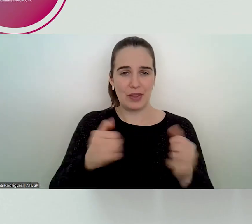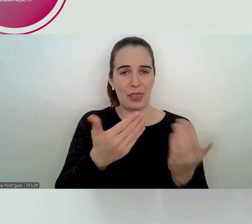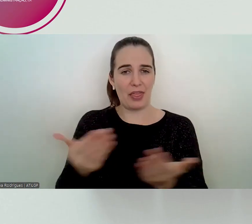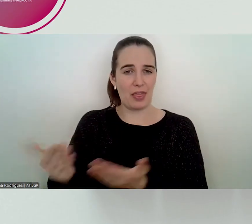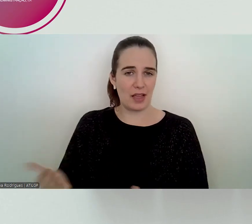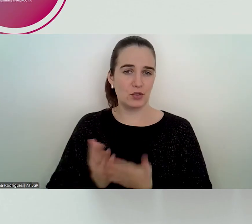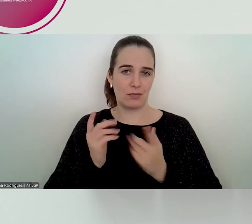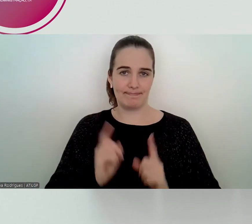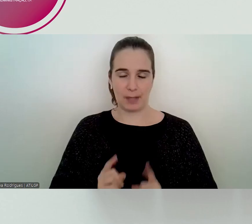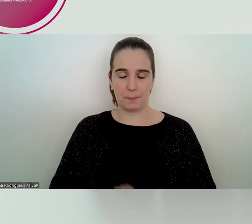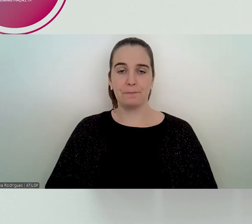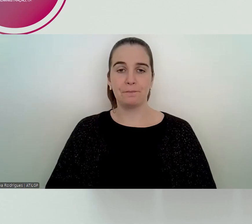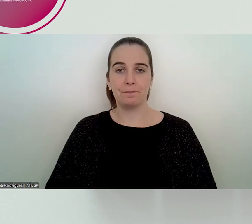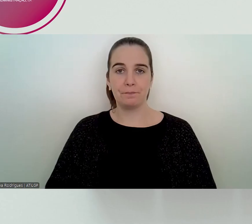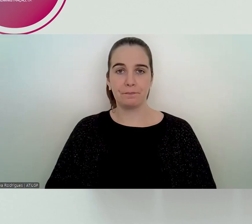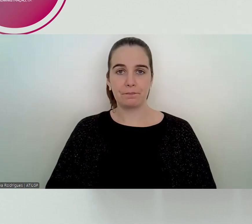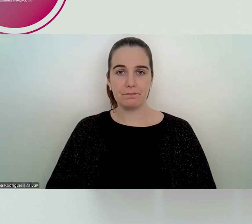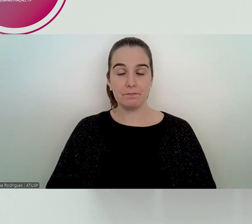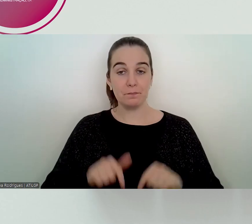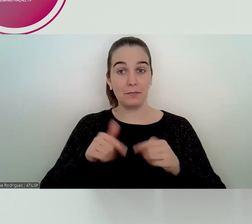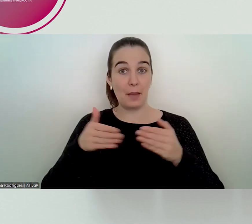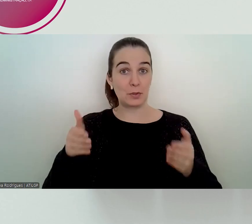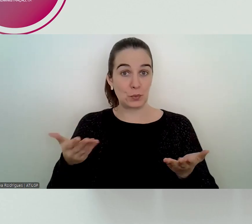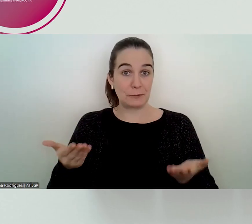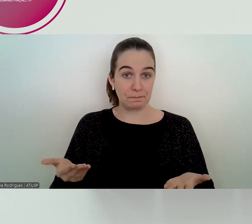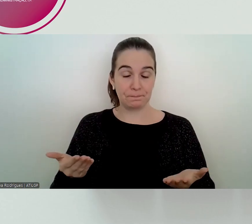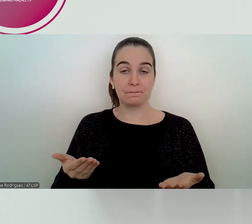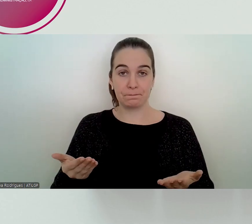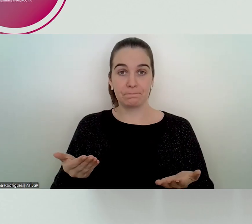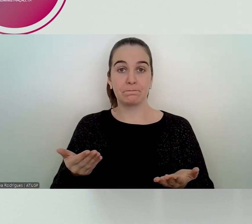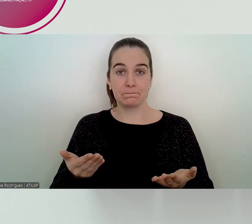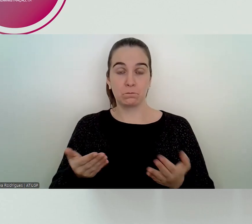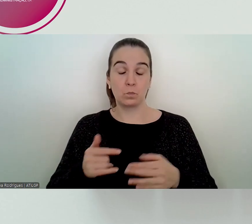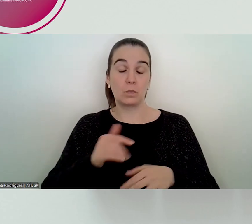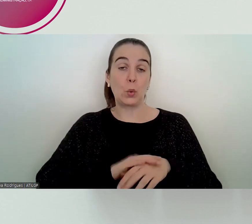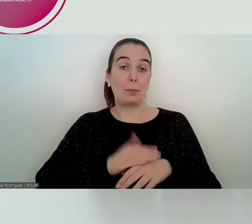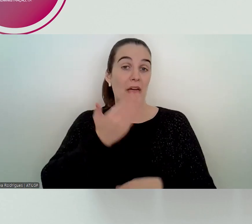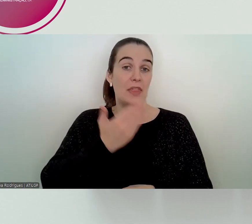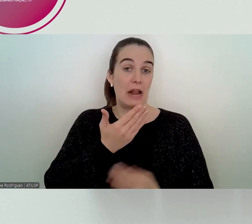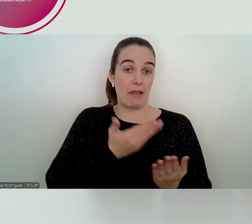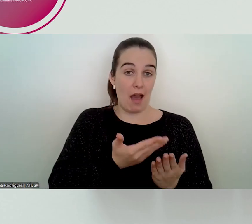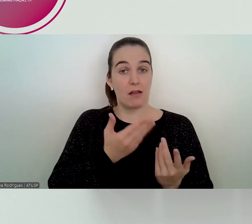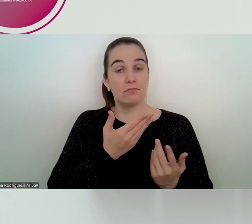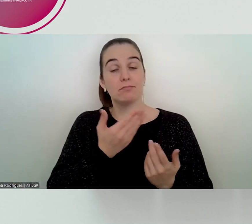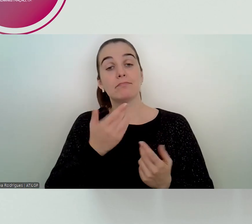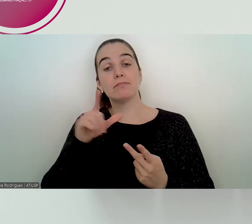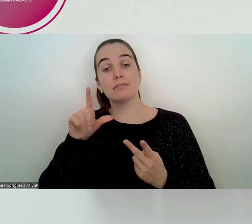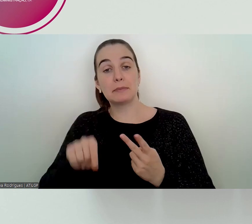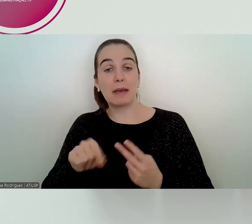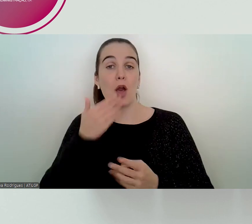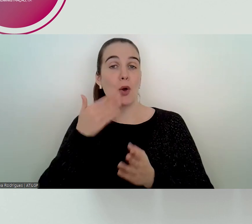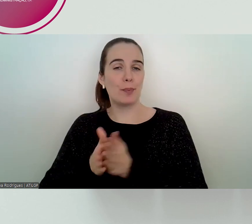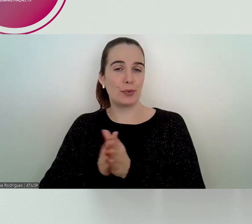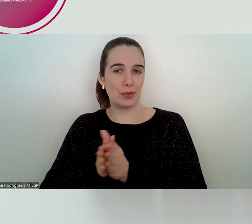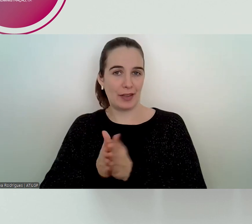públicos. Esta abertura é a resposta direta a um direito, mas é também uma oportunidade, como